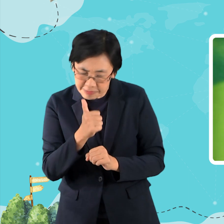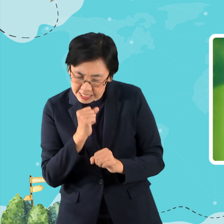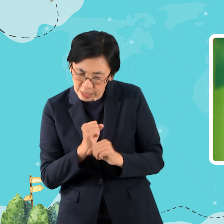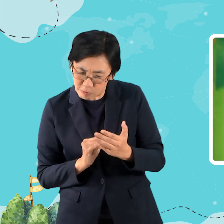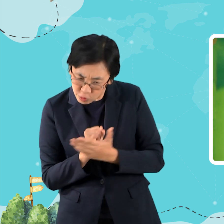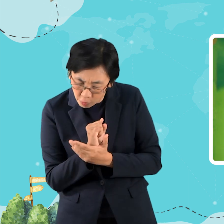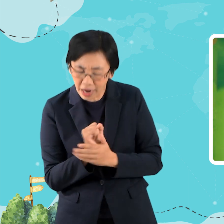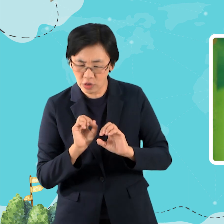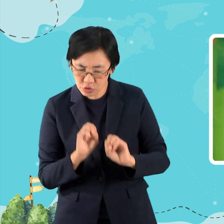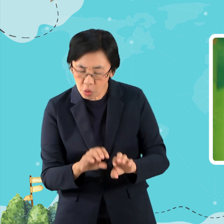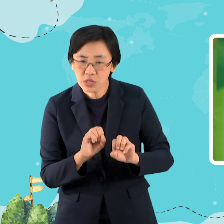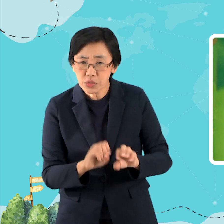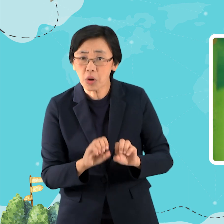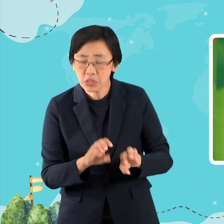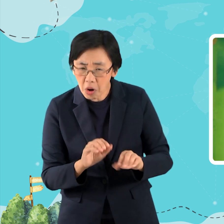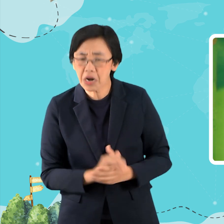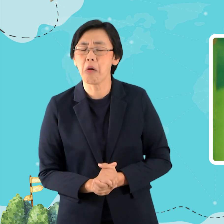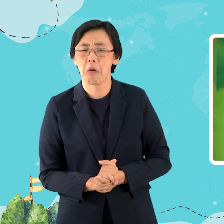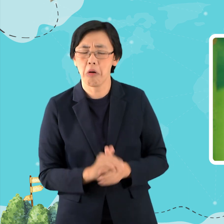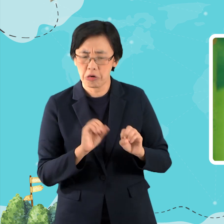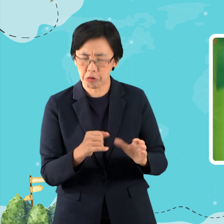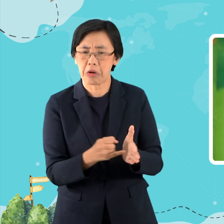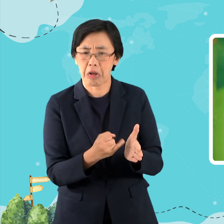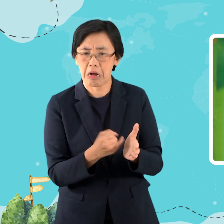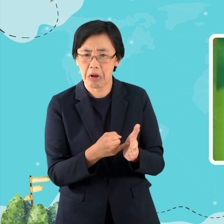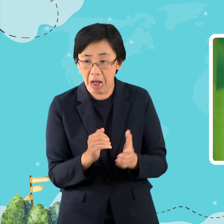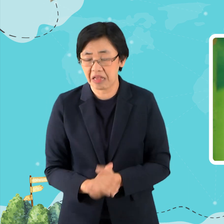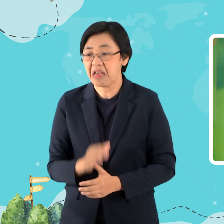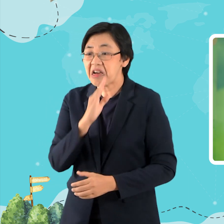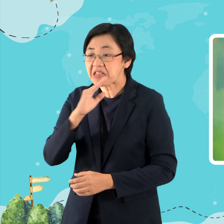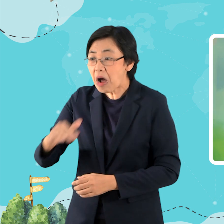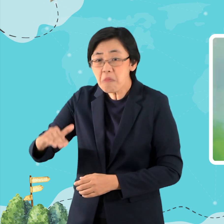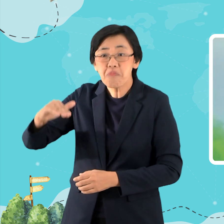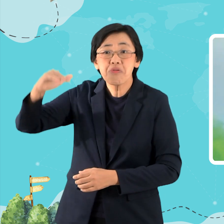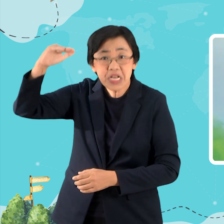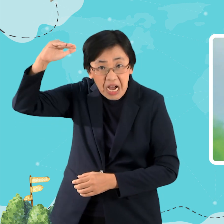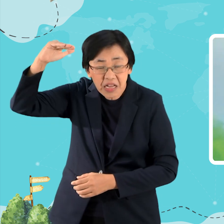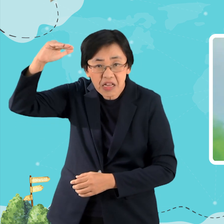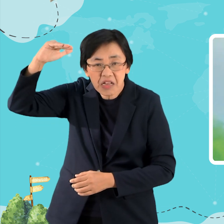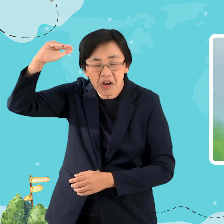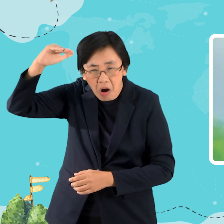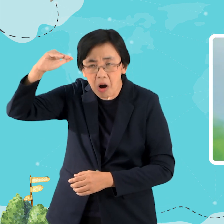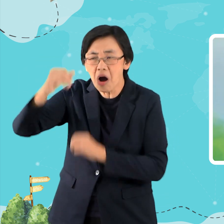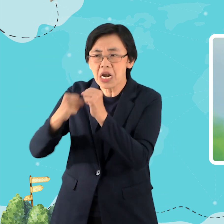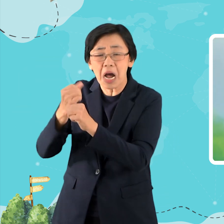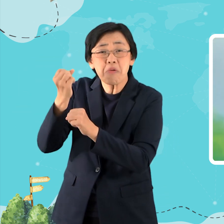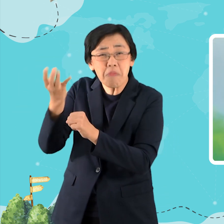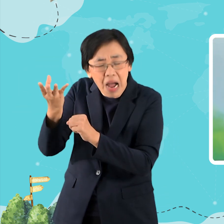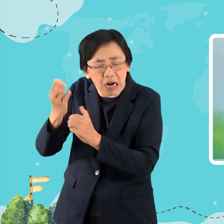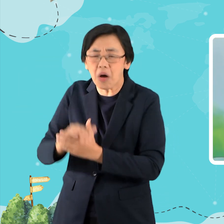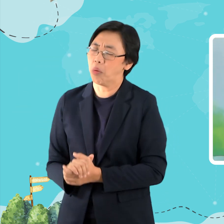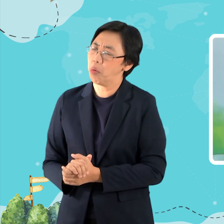ในสิ่งที่ถูกที่ควรทำได้ง่ายกว่าการอบรมสั่งสอนผู้ใหญ่หรือผู้ที่อาวุโสม